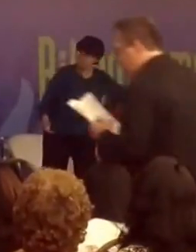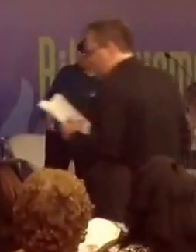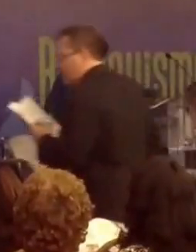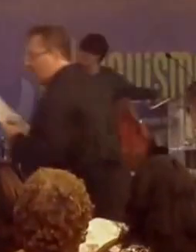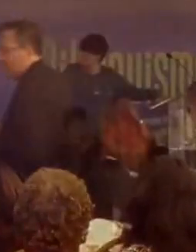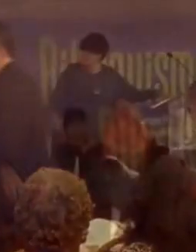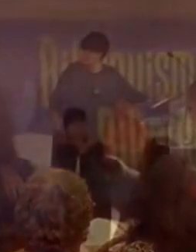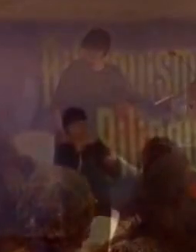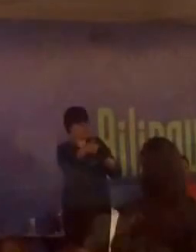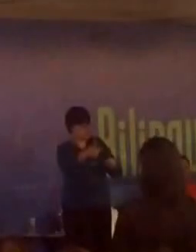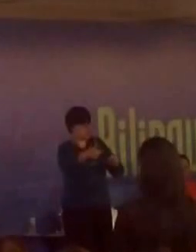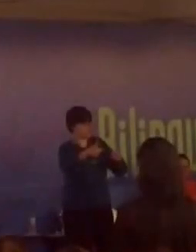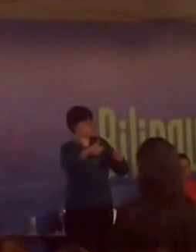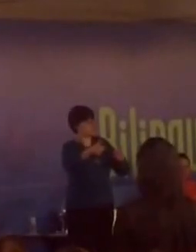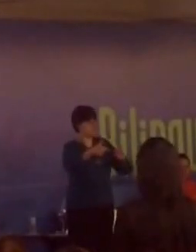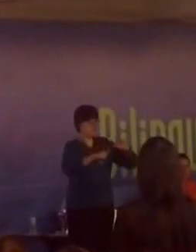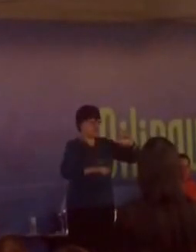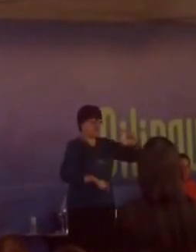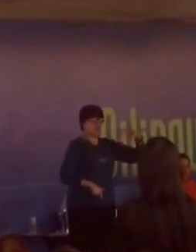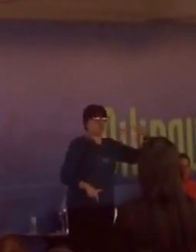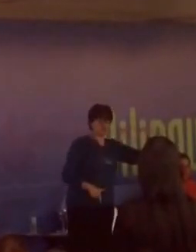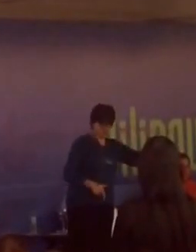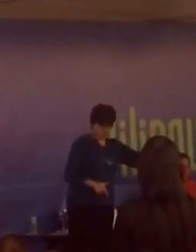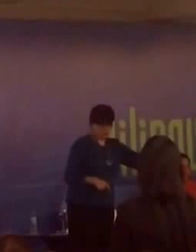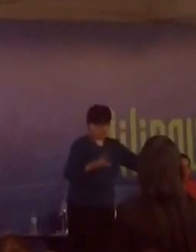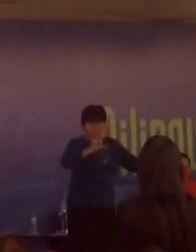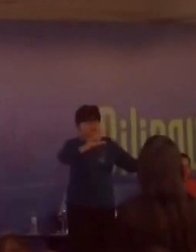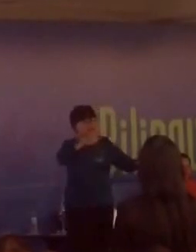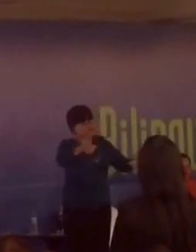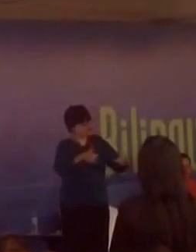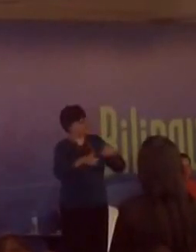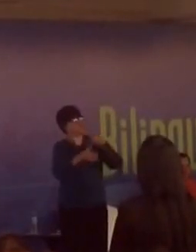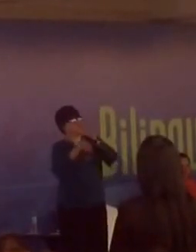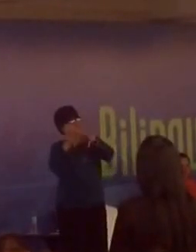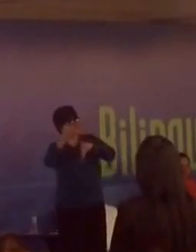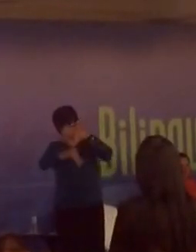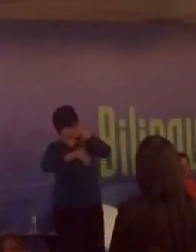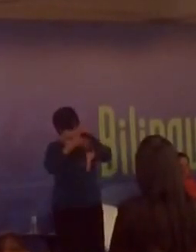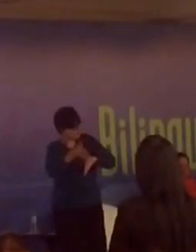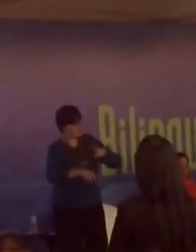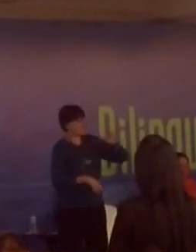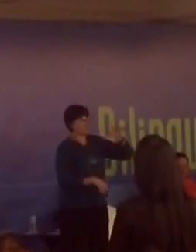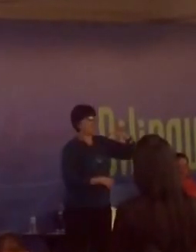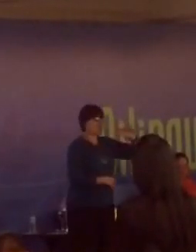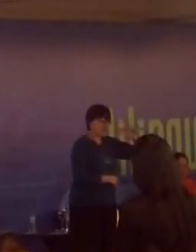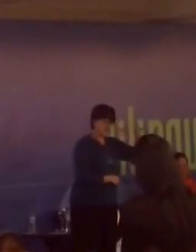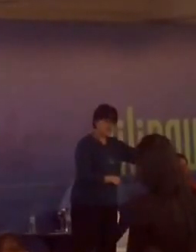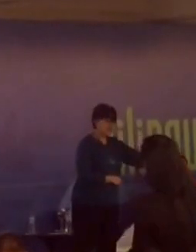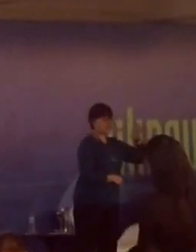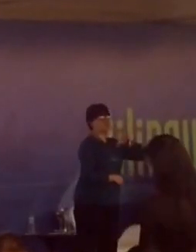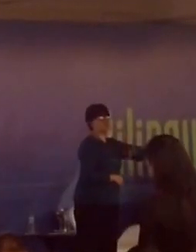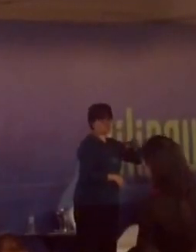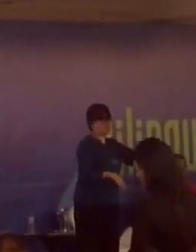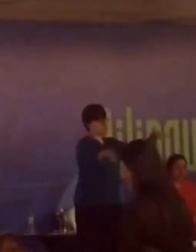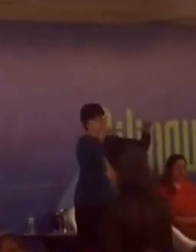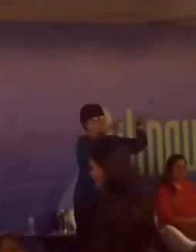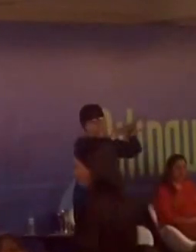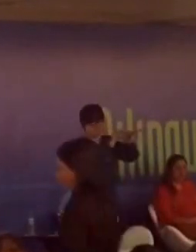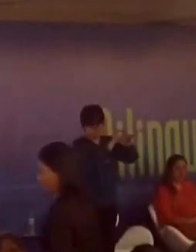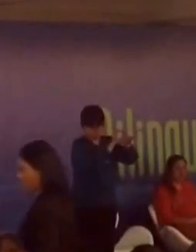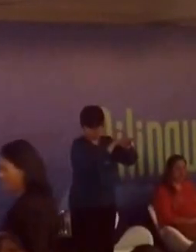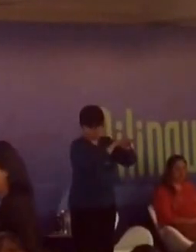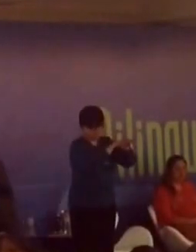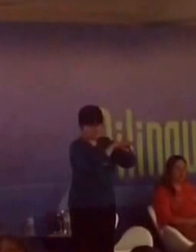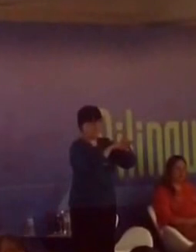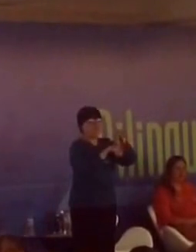educação bilíngue. Digo que é relevante a questão da aquisição da língua de sinais como primeira língua